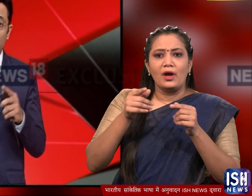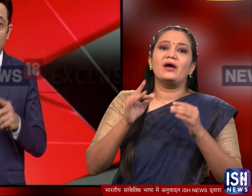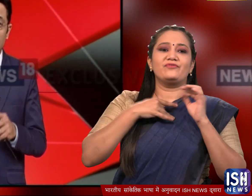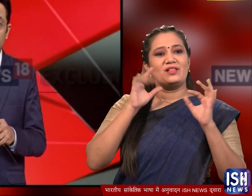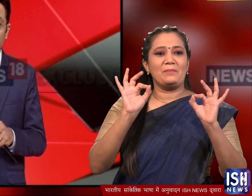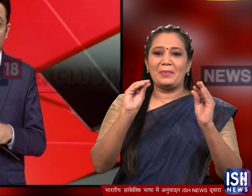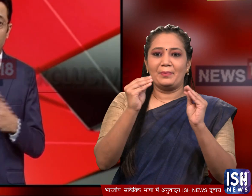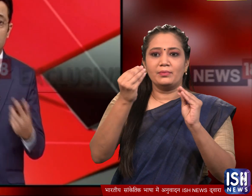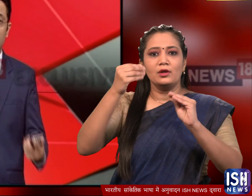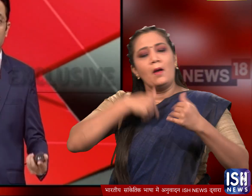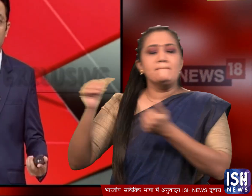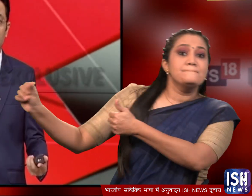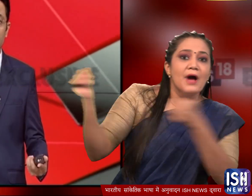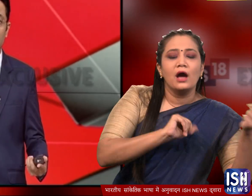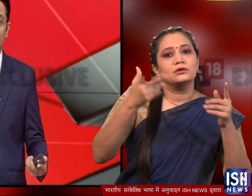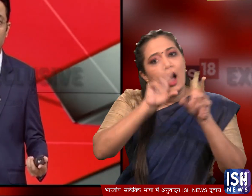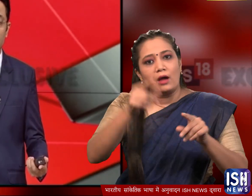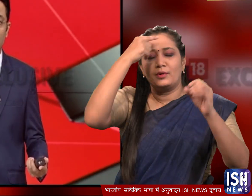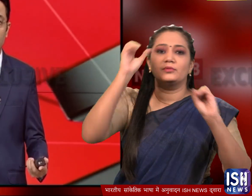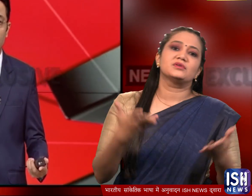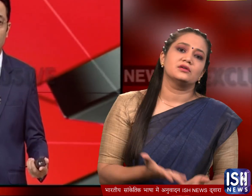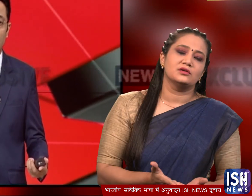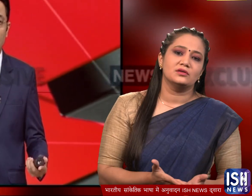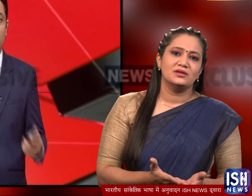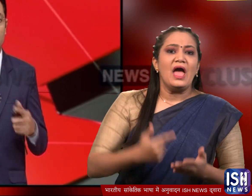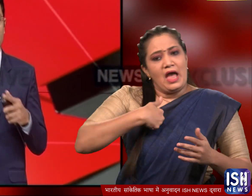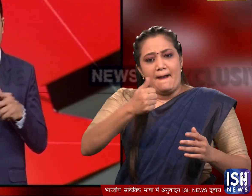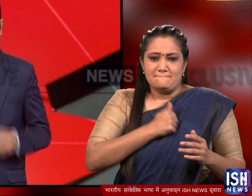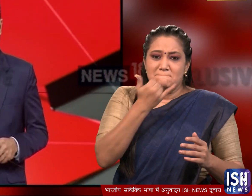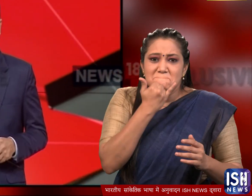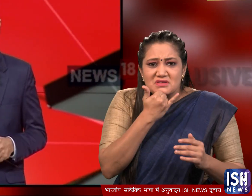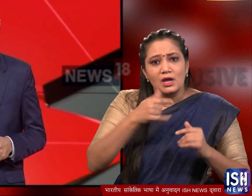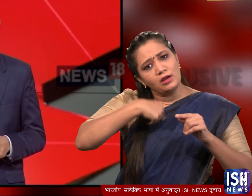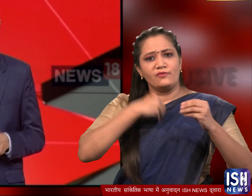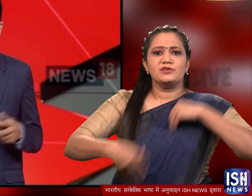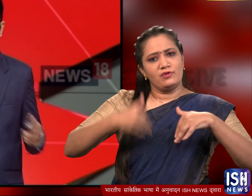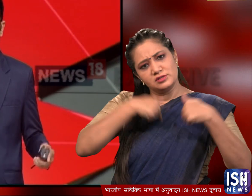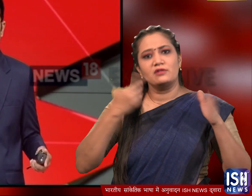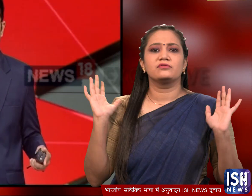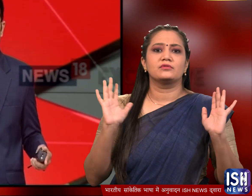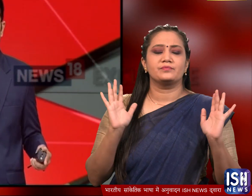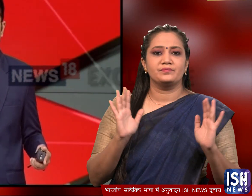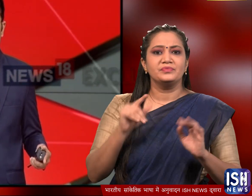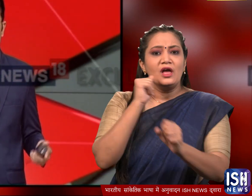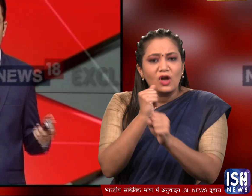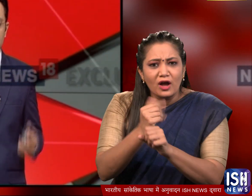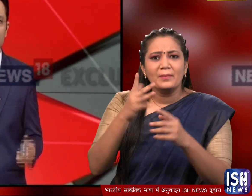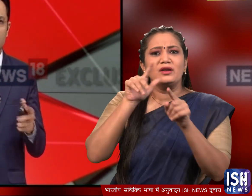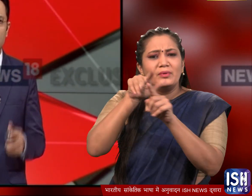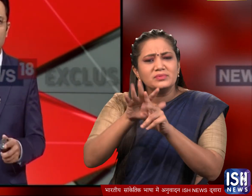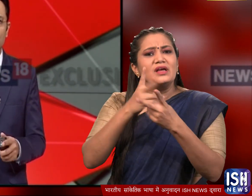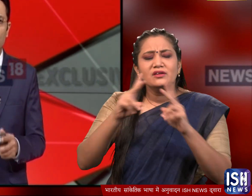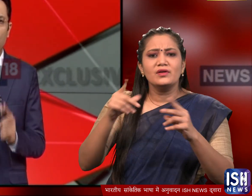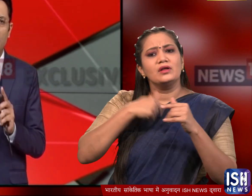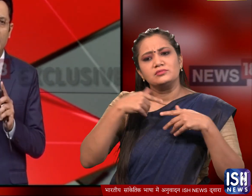हालात काबू में आते दिखे तो हमने फिर से मनमानी करके मुसीबत को वापस बुला लिया। अब मनमानी हम कर रहे हैं तो झेलना भी हमको ही पड़ेगा। प्रशासन